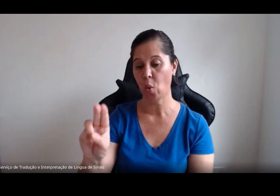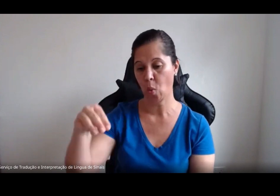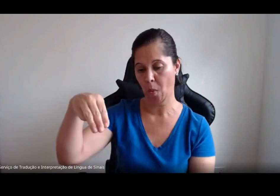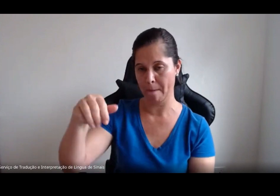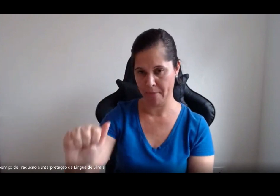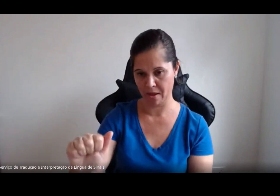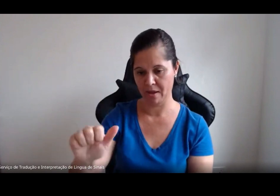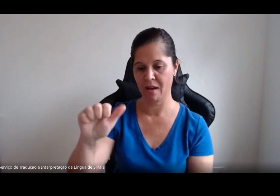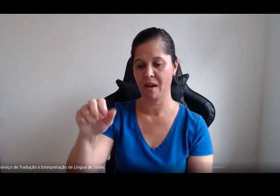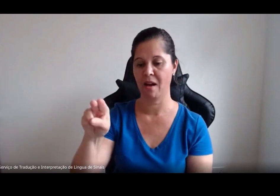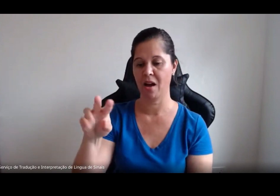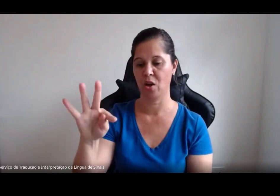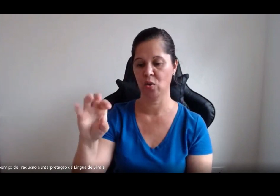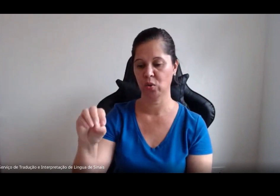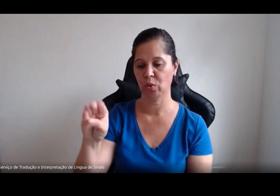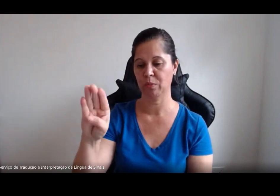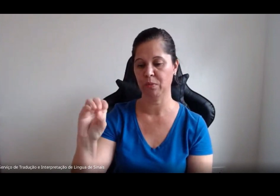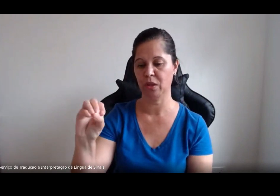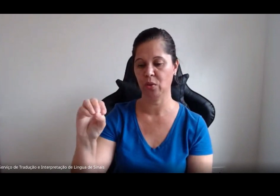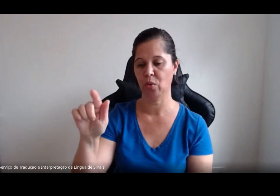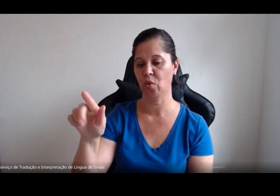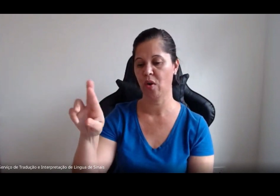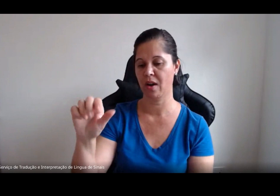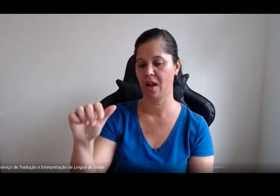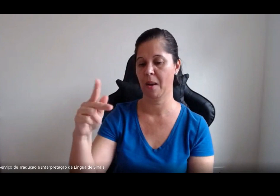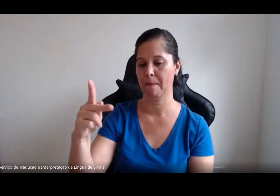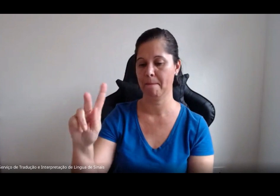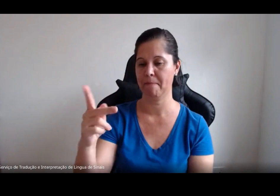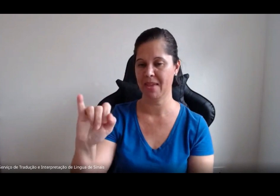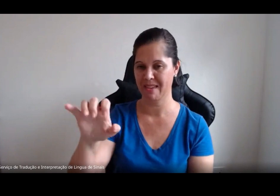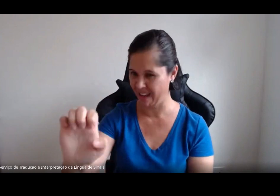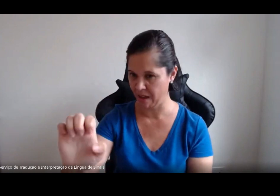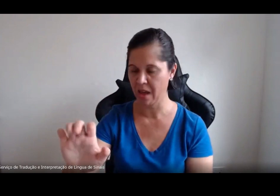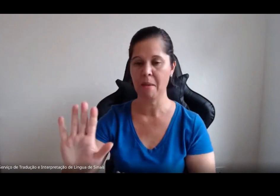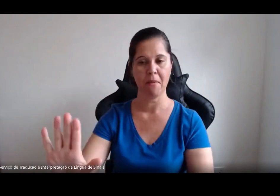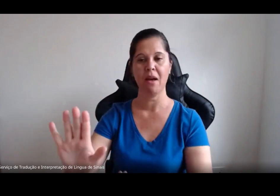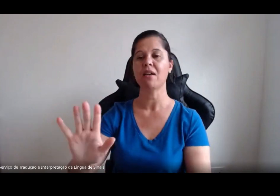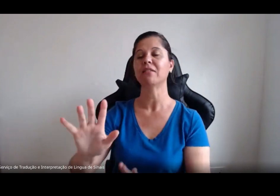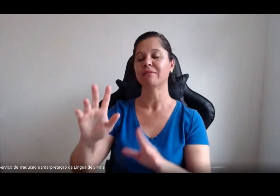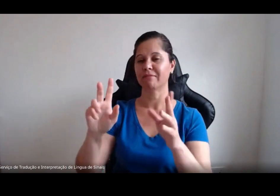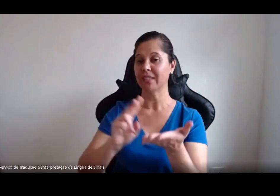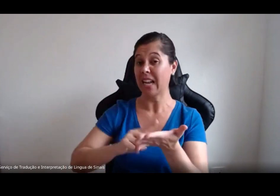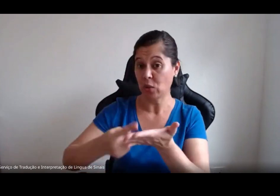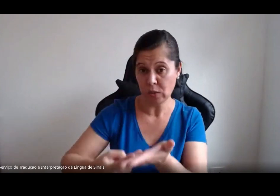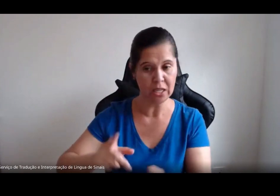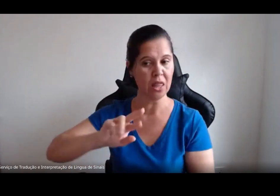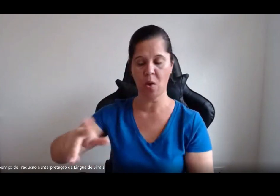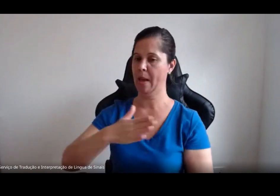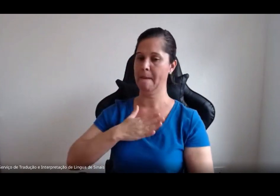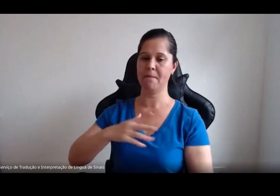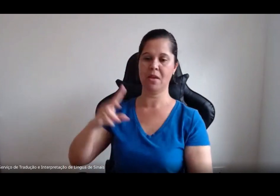não é uma autobiografia. Né? Então, trata-se de um enunciado irônico que nos